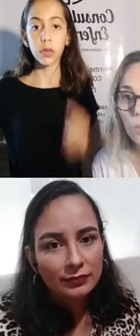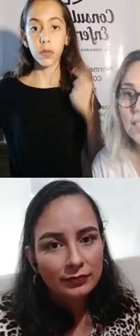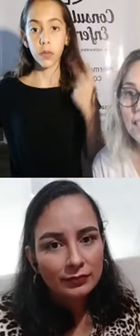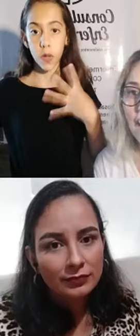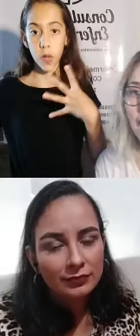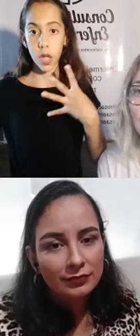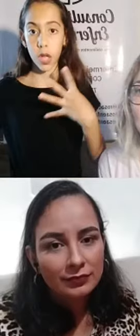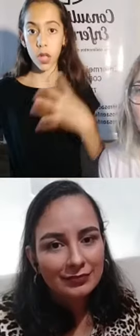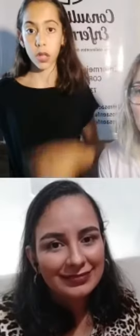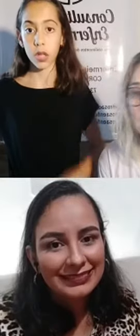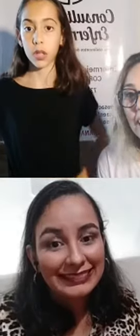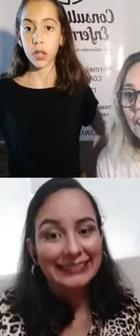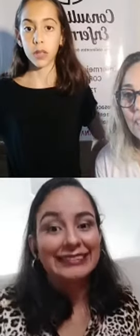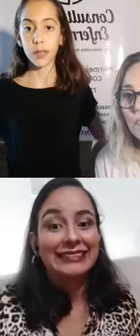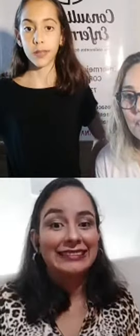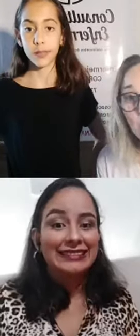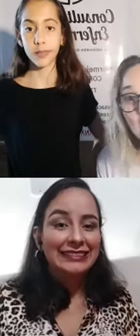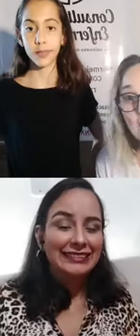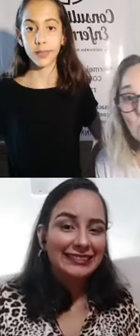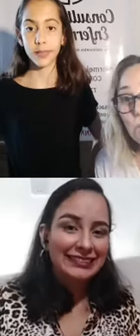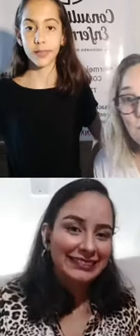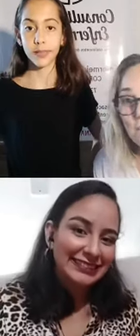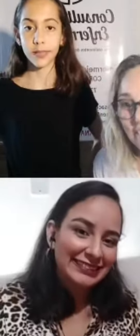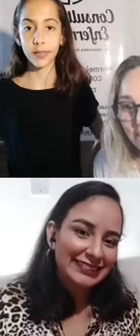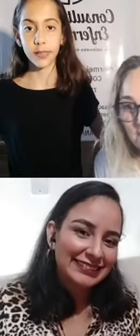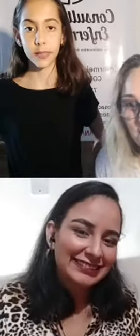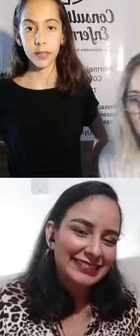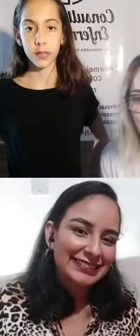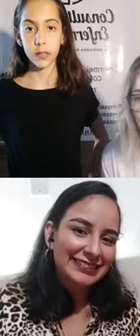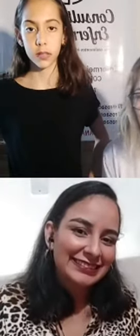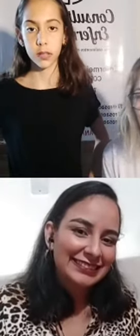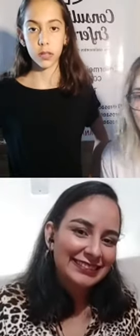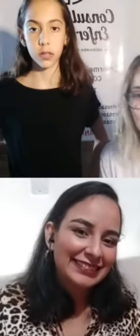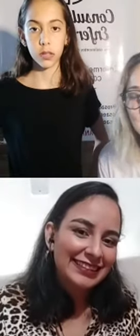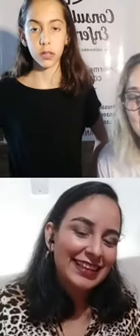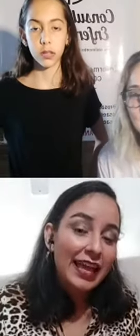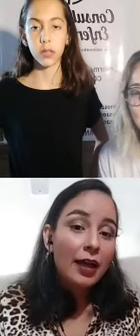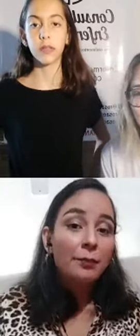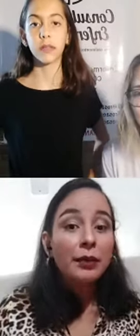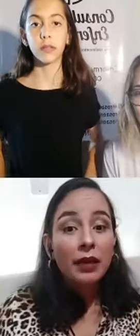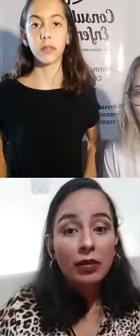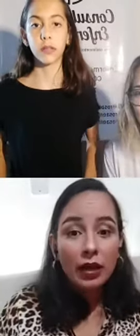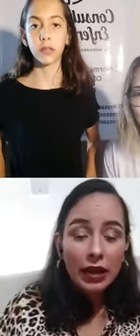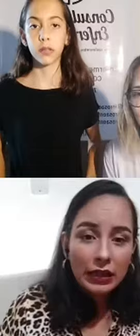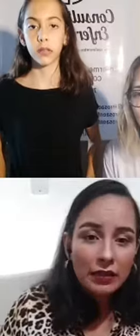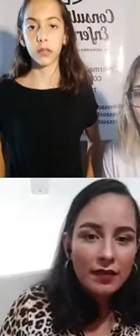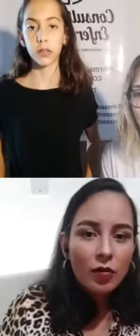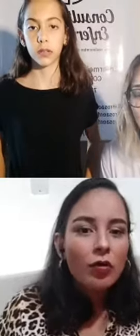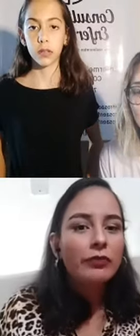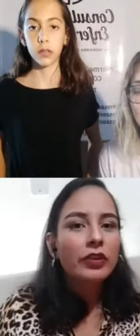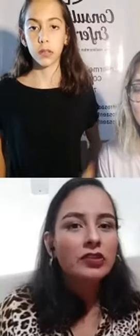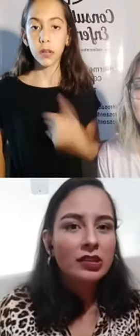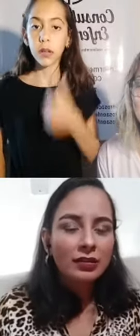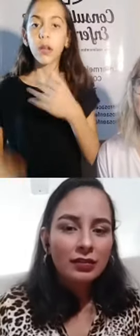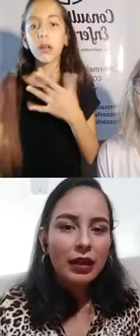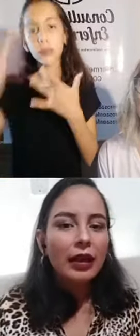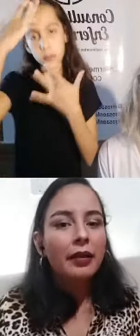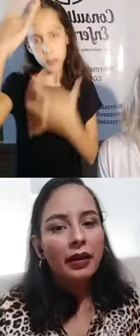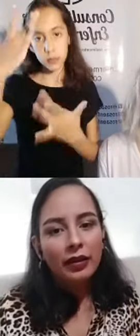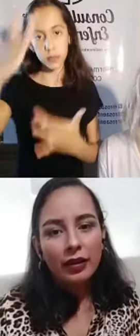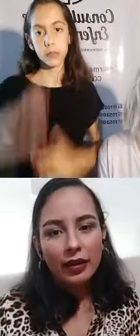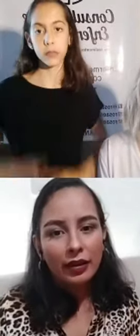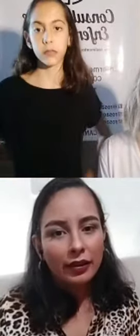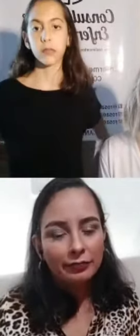minutos para encerrar. Gostaria que você fizesse suas considerações. Primeiro, eu quero agradecer o convite,